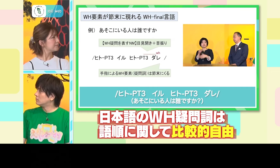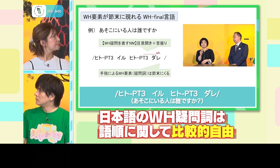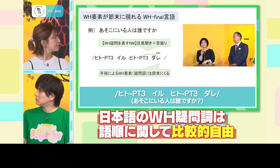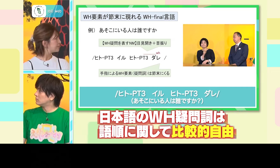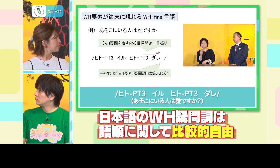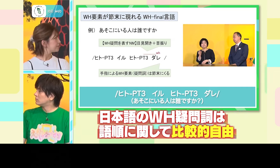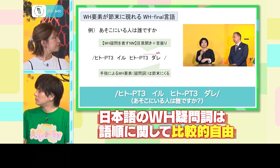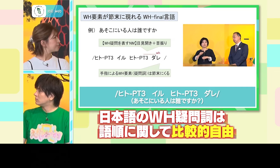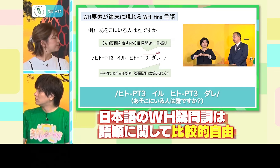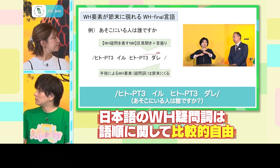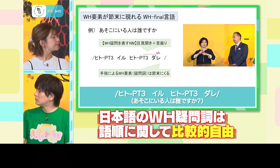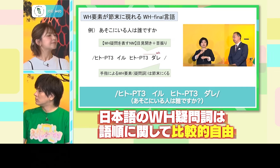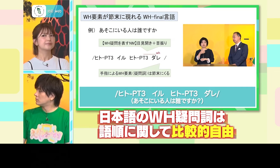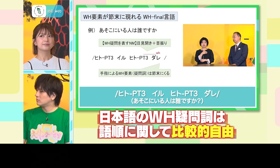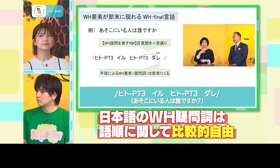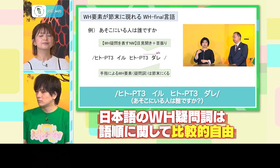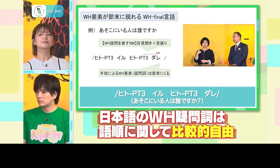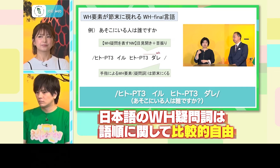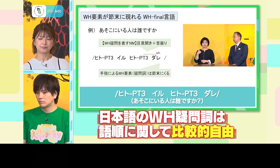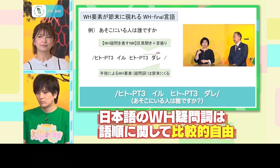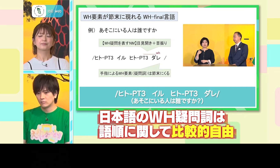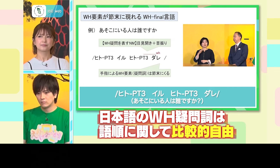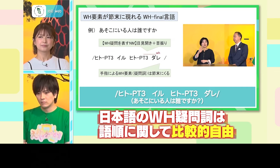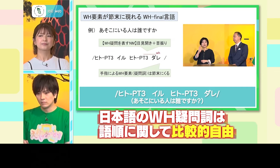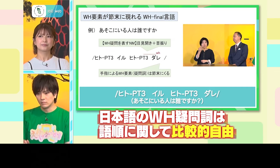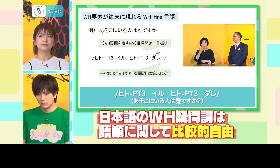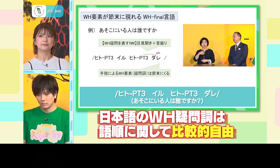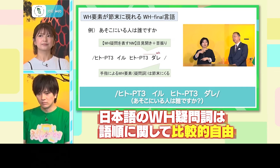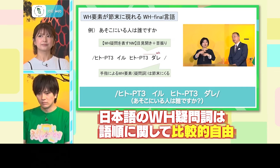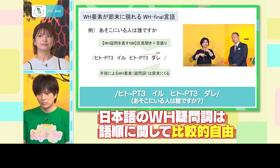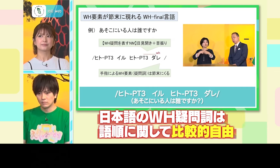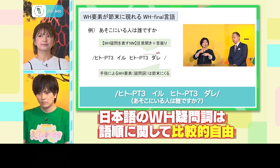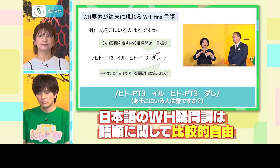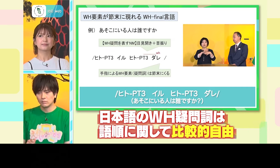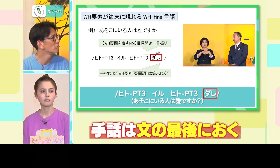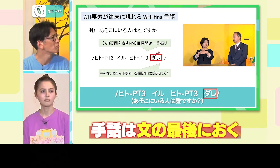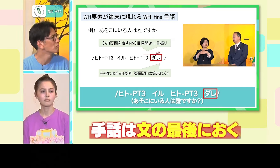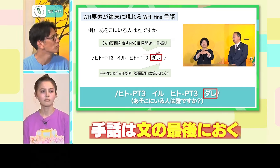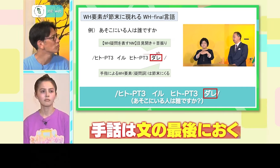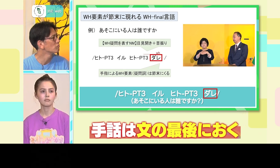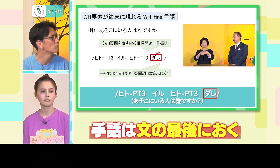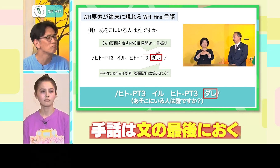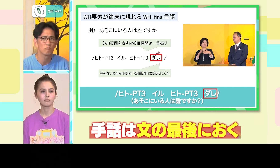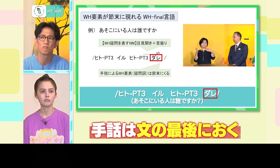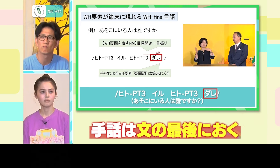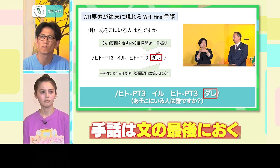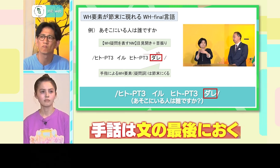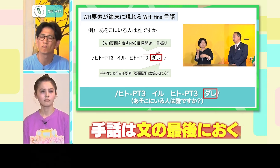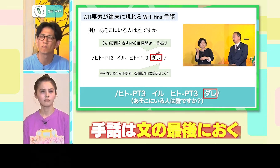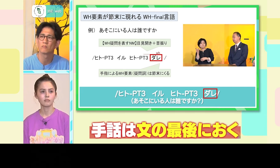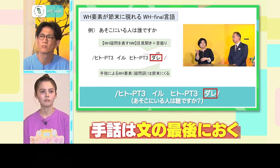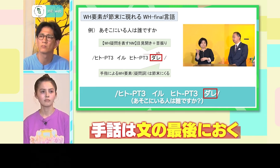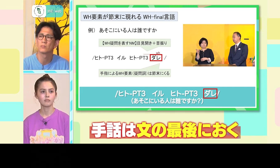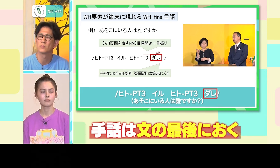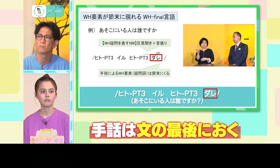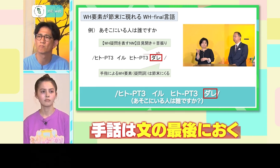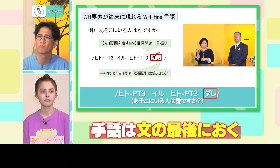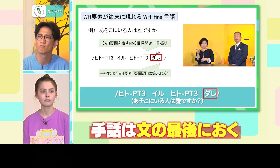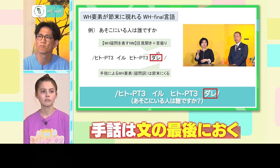文をどこに置くかは比較的自由度があるんですよね。ですけれども手話の場合ですと最後に置くと決まっています